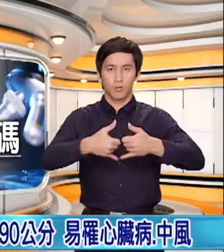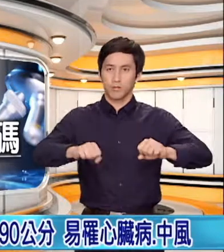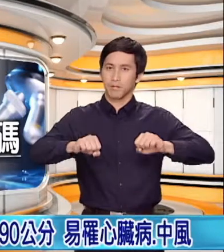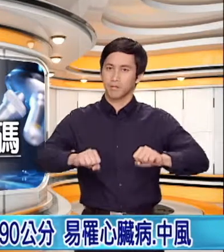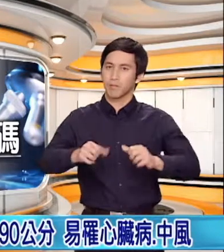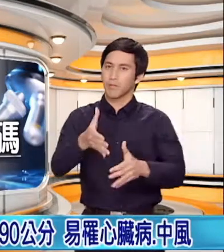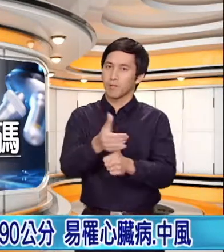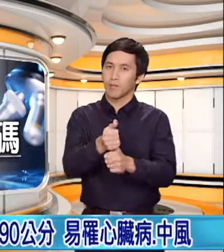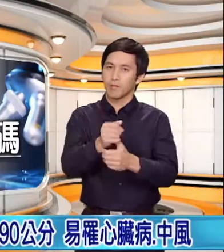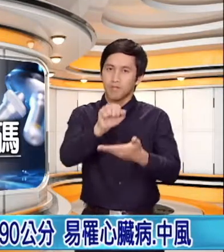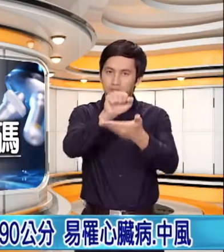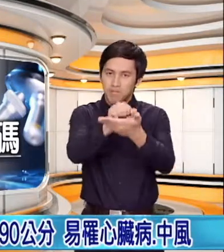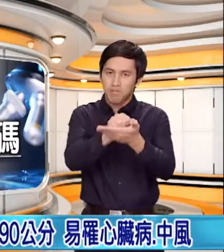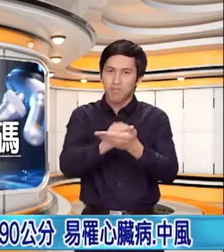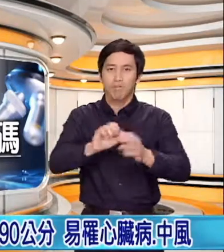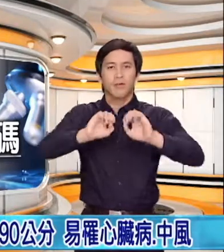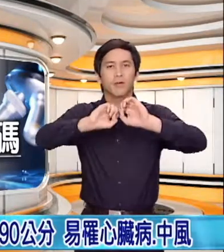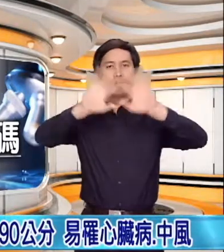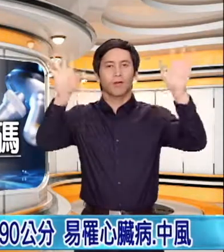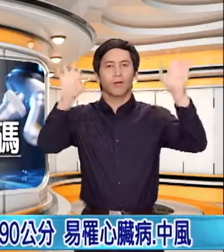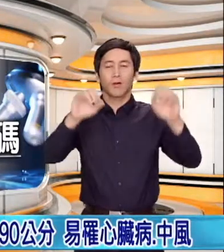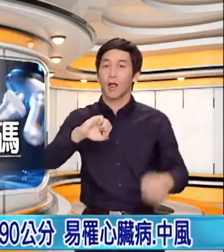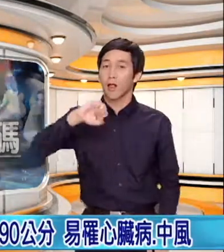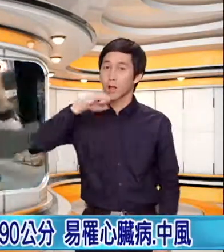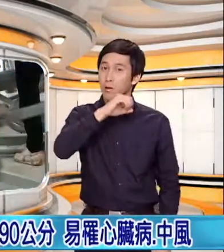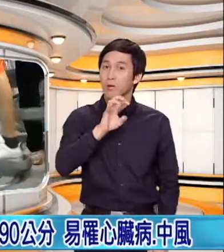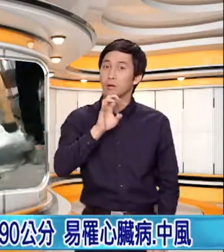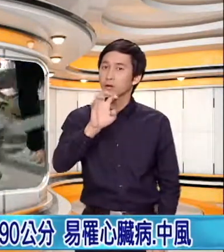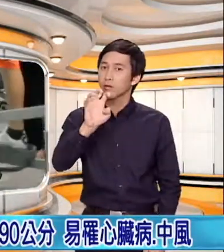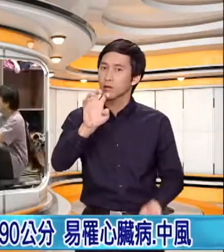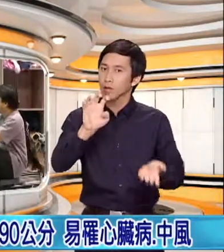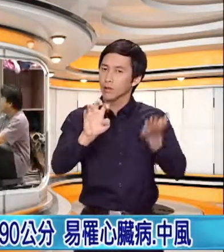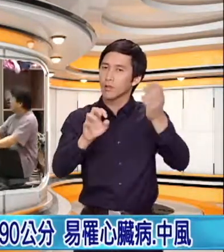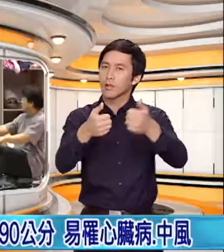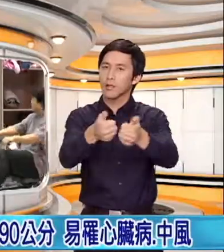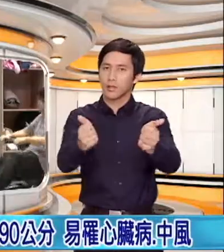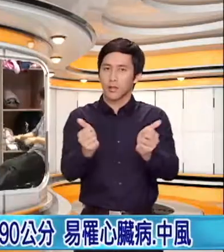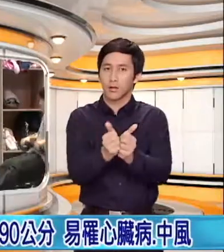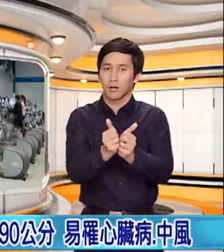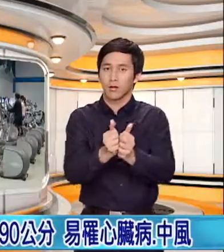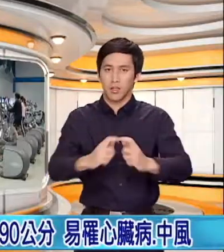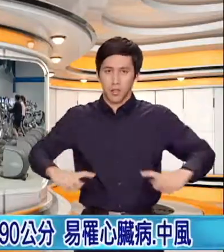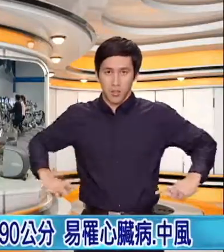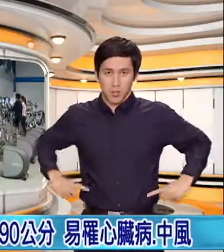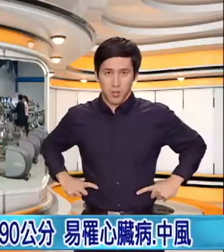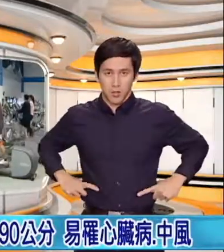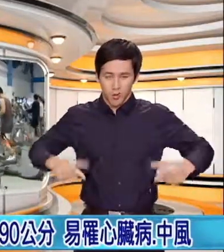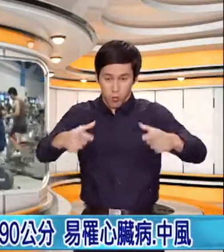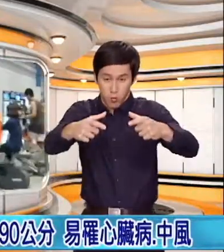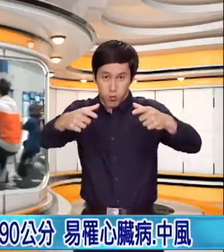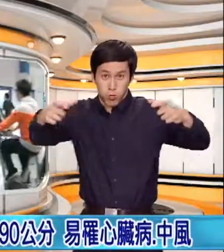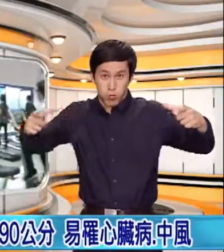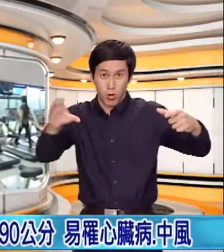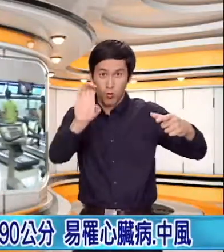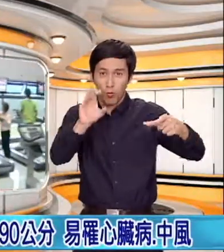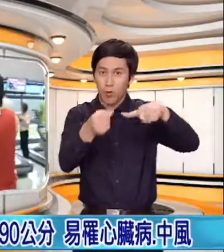根据国民健康署的统计，台湾40岁以上的男性，腰围超过90公分